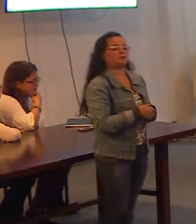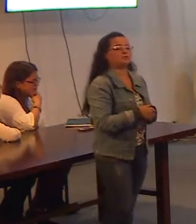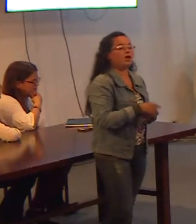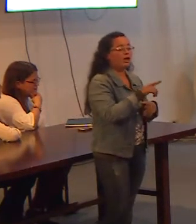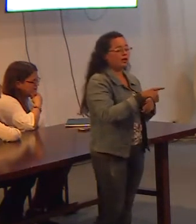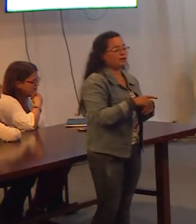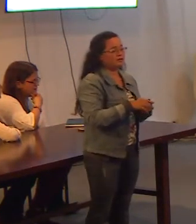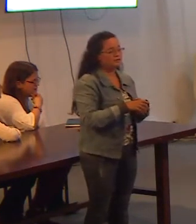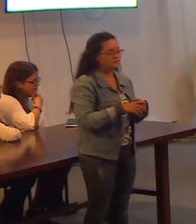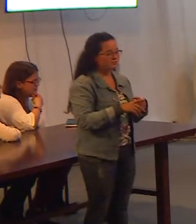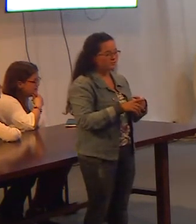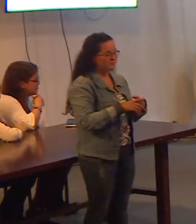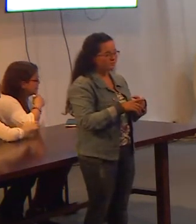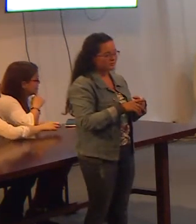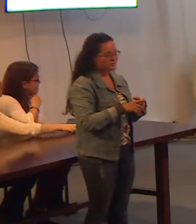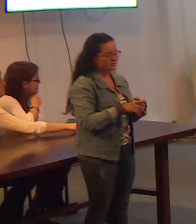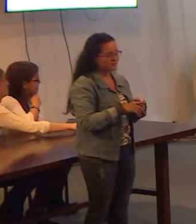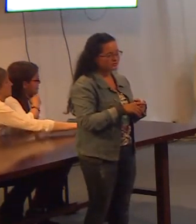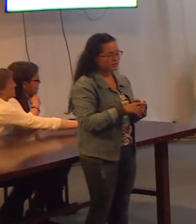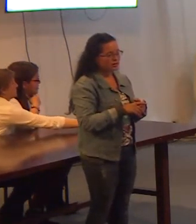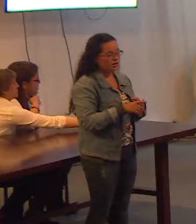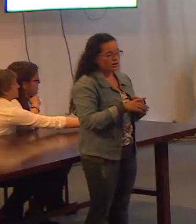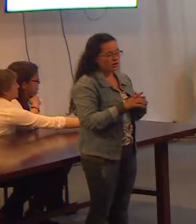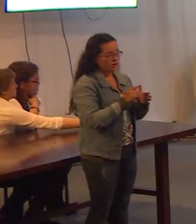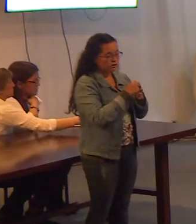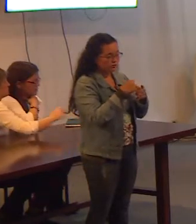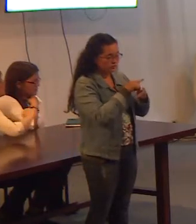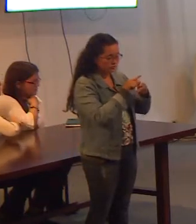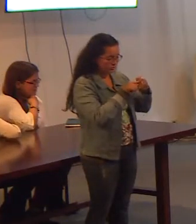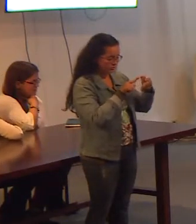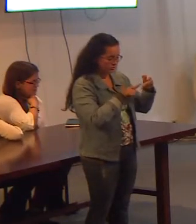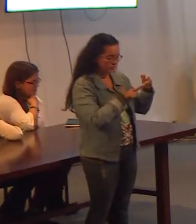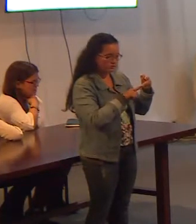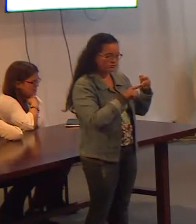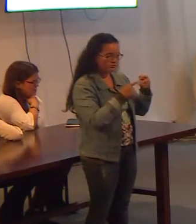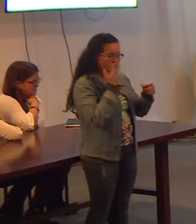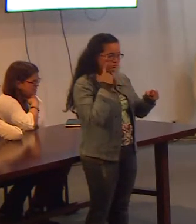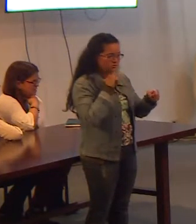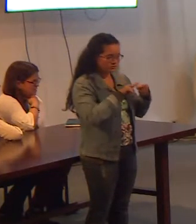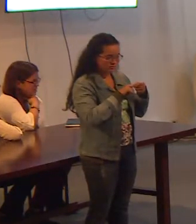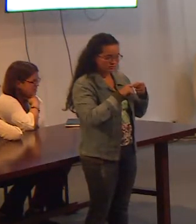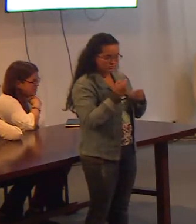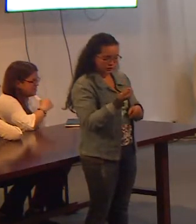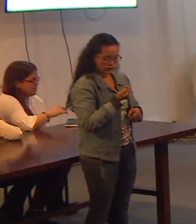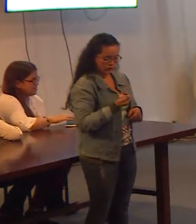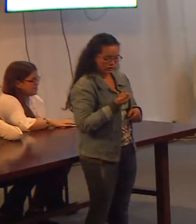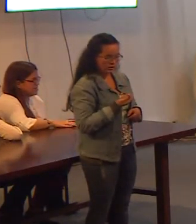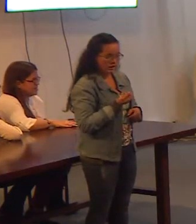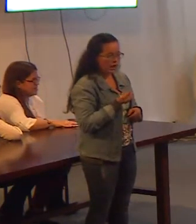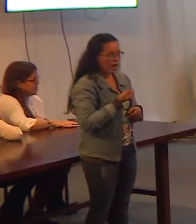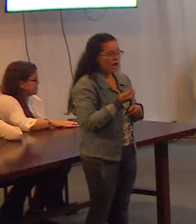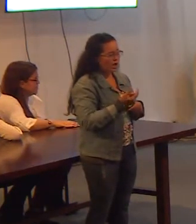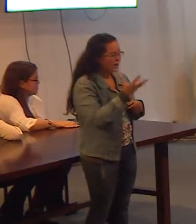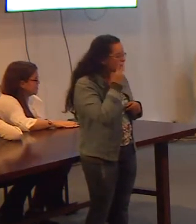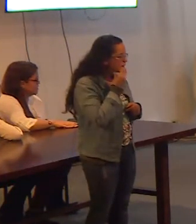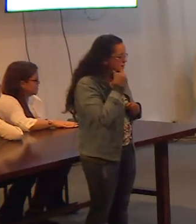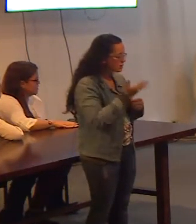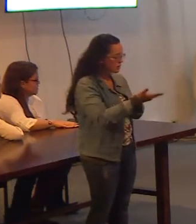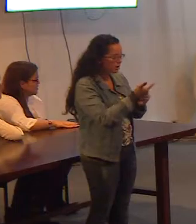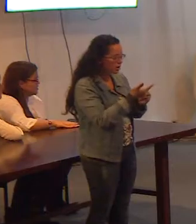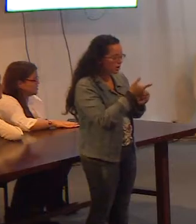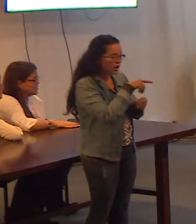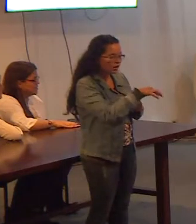específicos, los cuales el primero pues era identificar las diferentes concepciones y prácticas artísticas vividas por los profesionales en Fundir